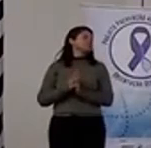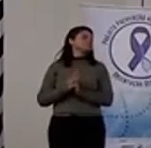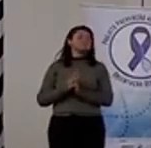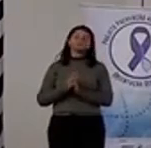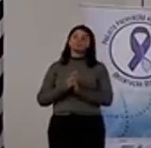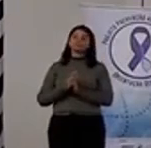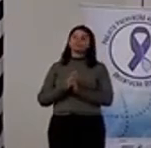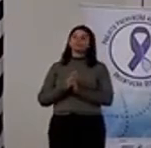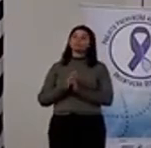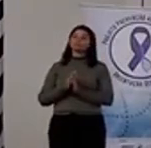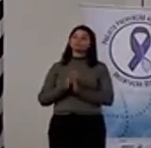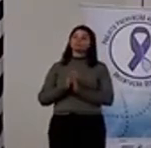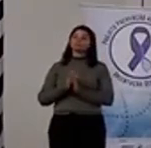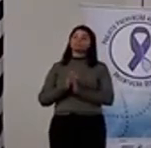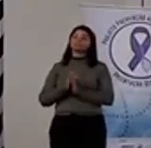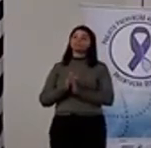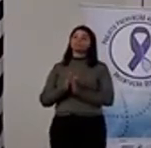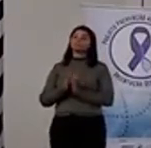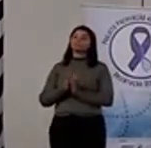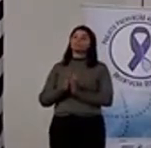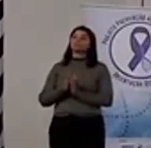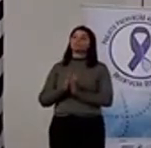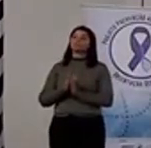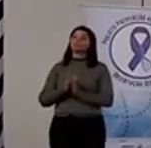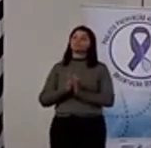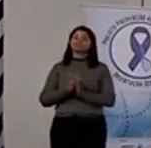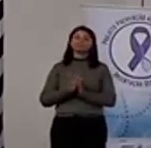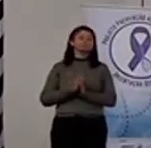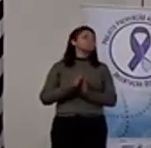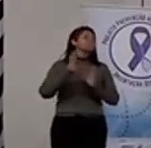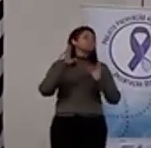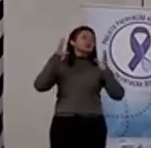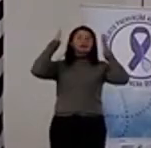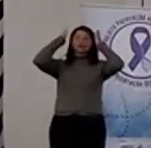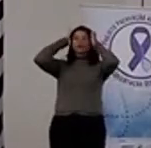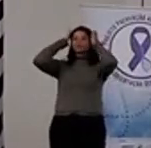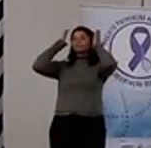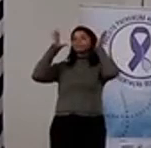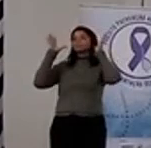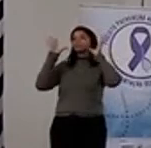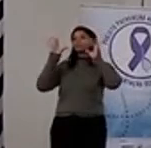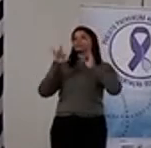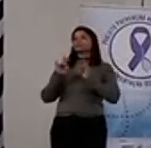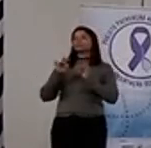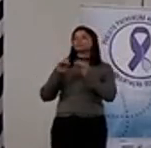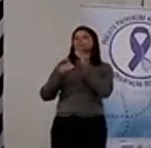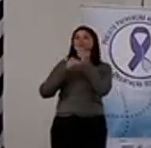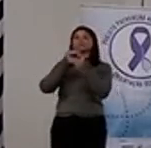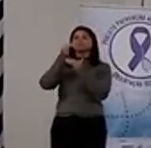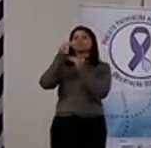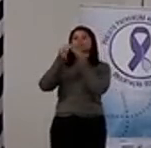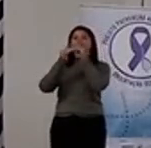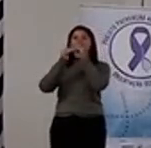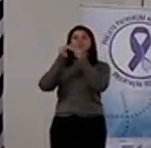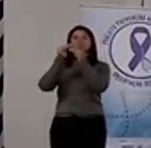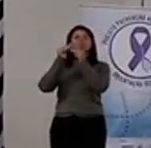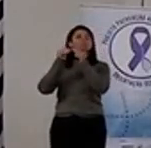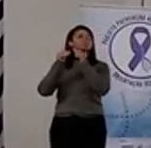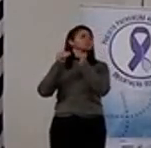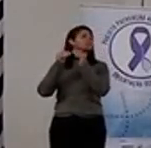o rosto. Não vejo essa parte. Entendeu? Na hora que a cabecinha grudou, ele foi se desenvolvendo e aquele âmnio foi o